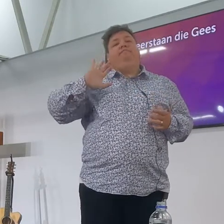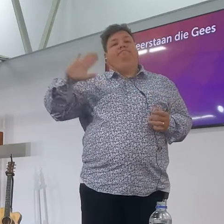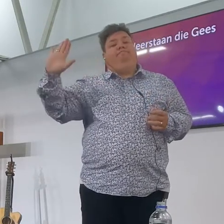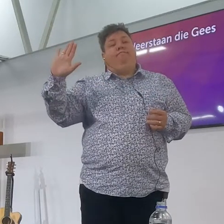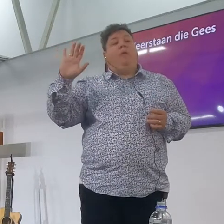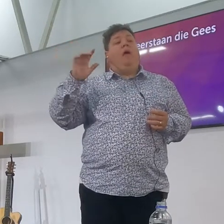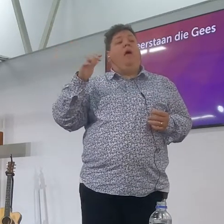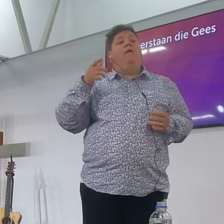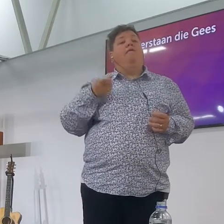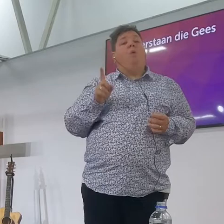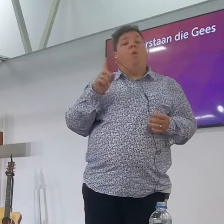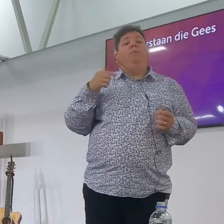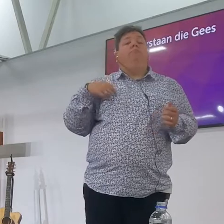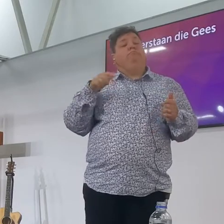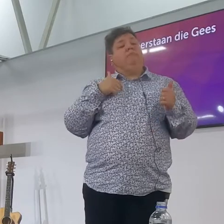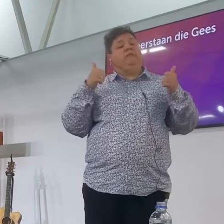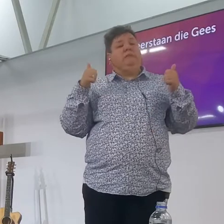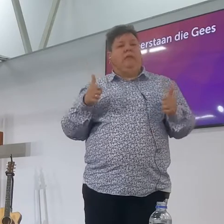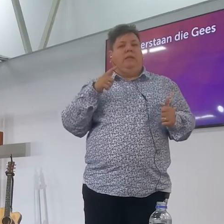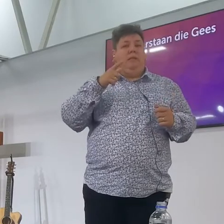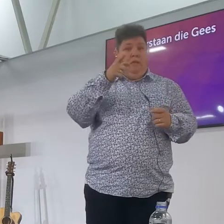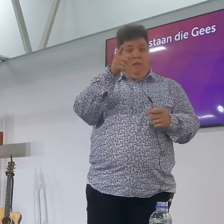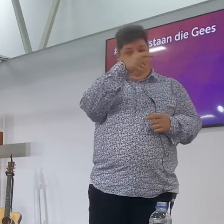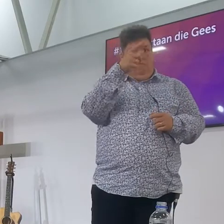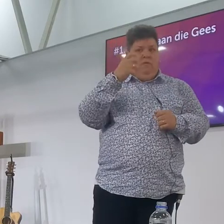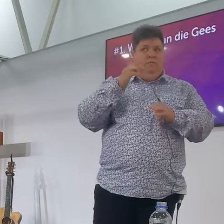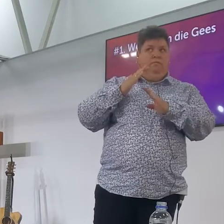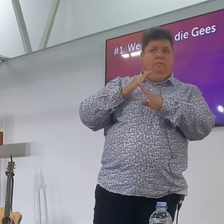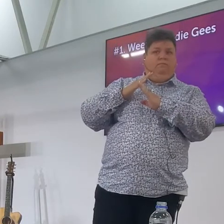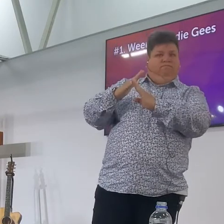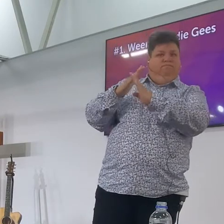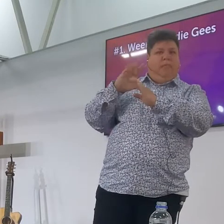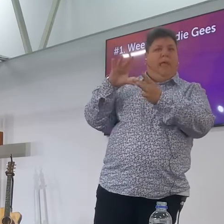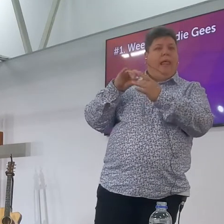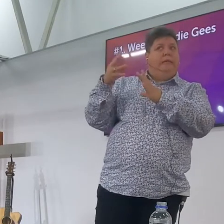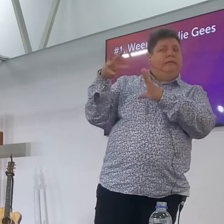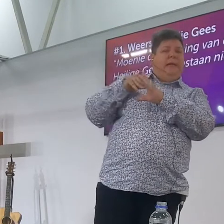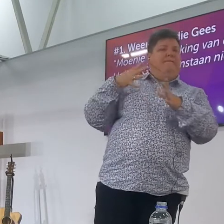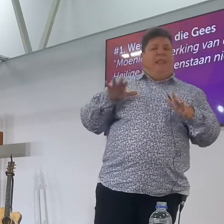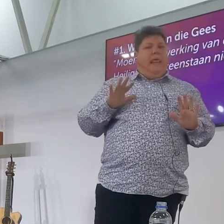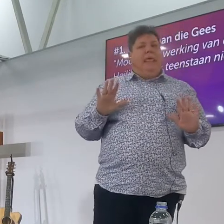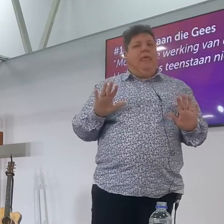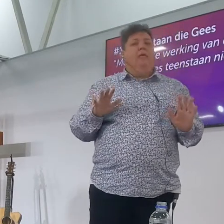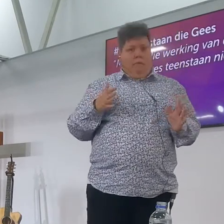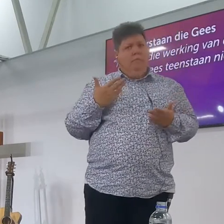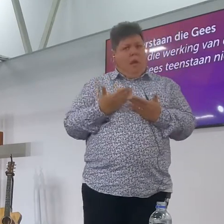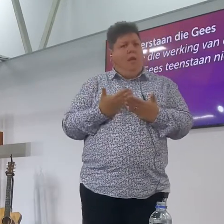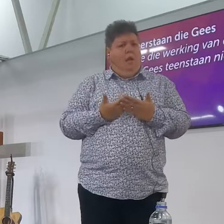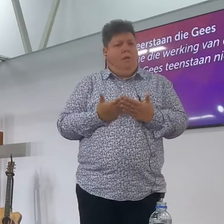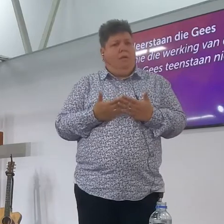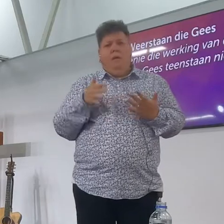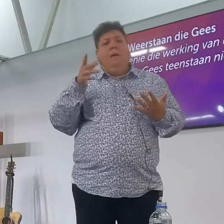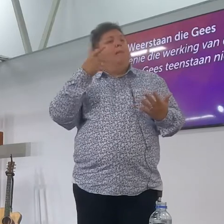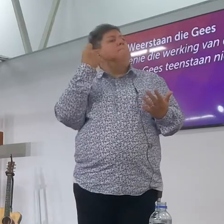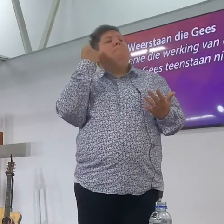kan wees, dat jy vanoggend hier sit, en jy weerstaan die werking van die Heilige Gees in jou lewe. Hoor wat sê Paulus in 1 Tessalonisense 5